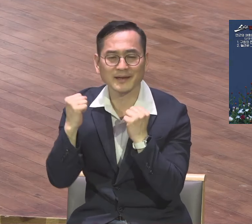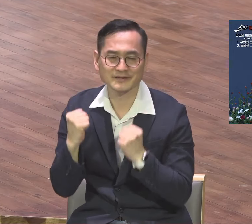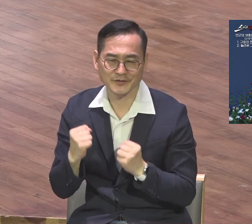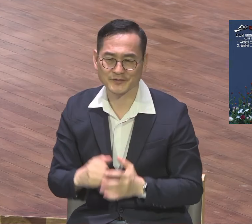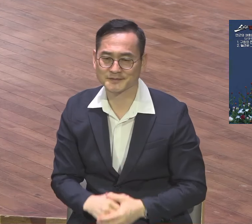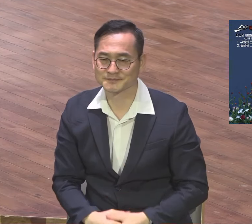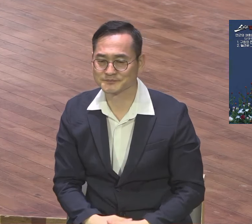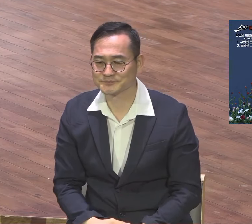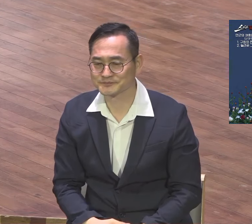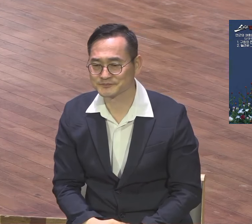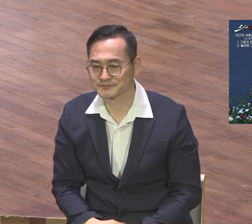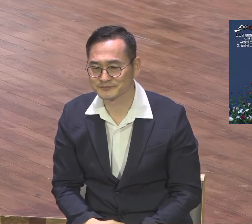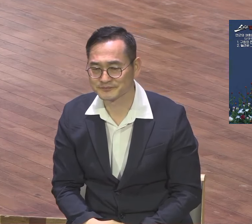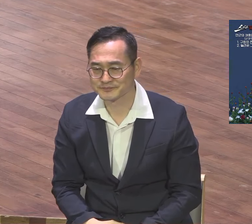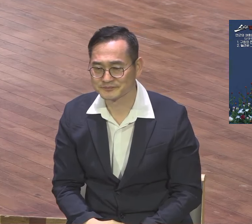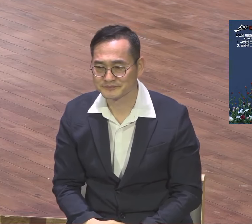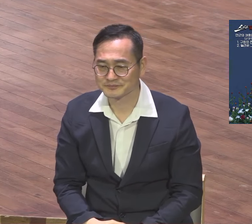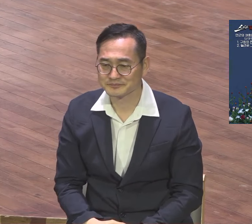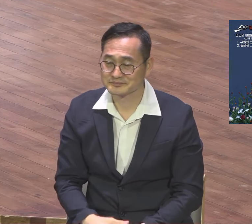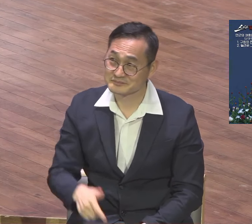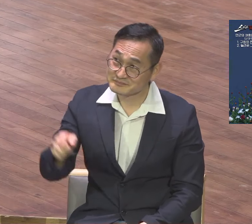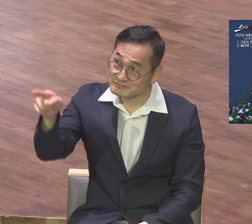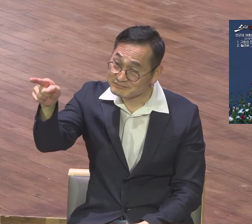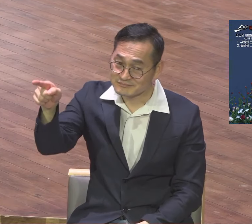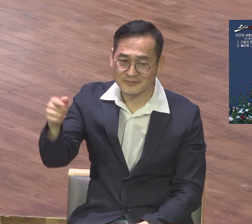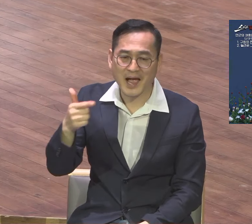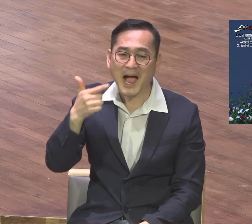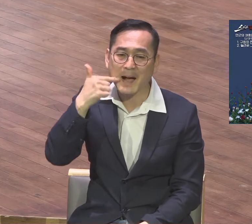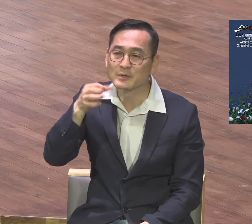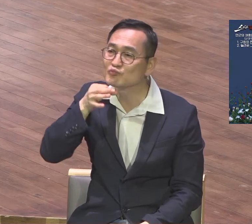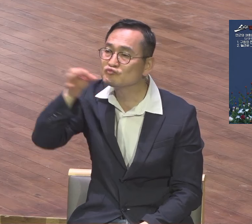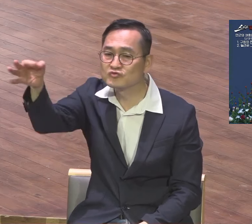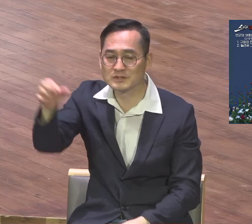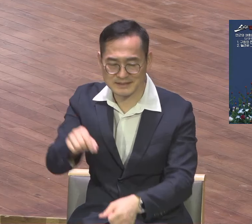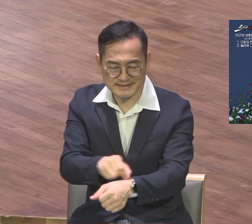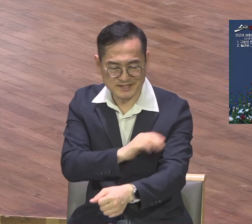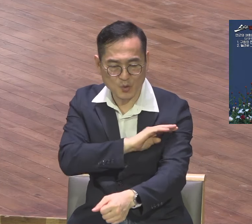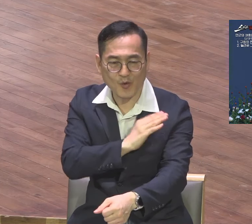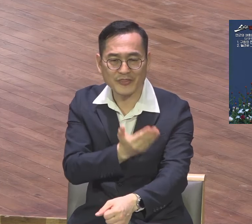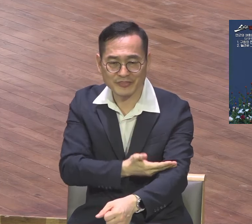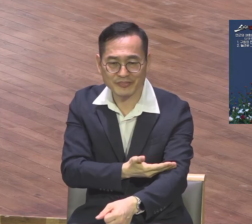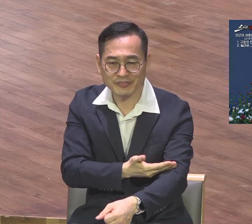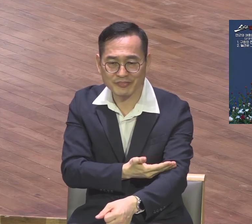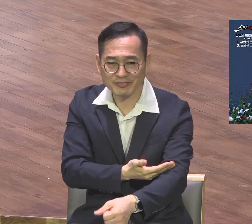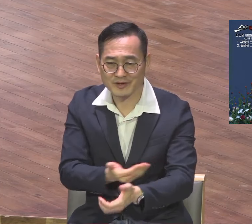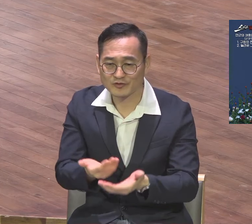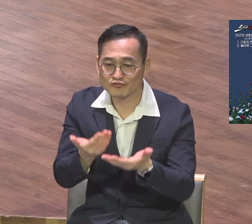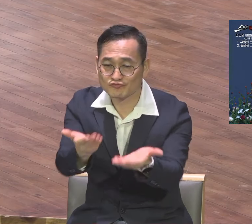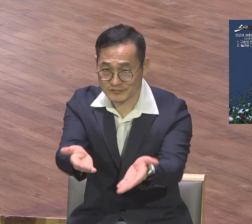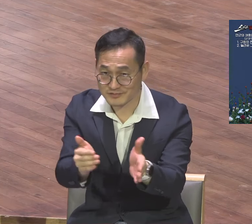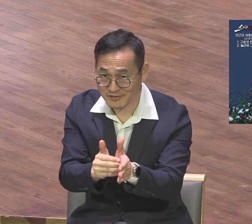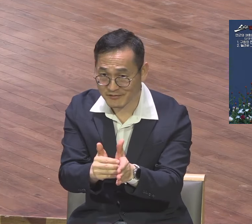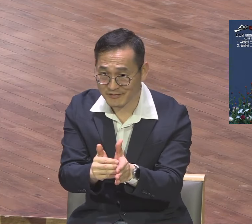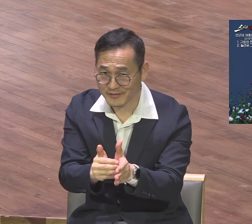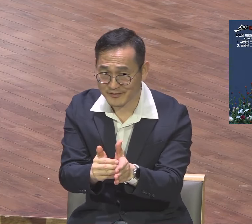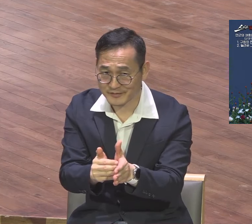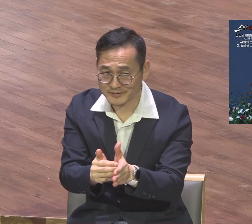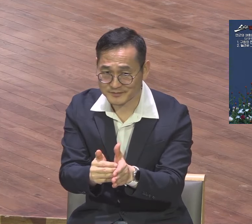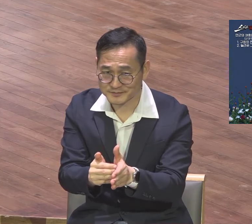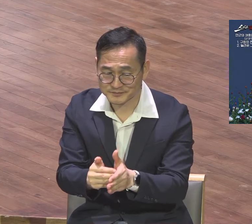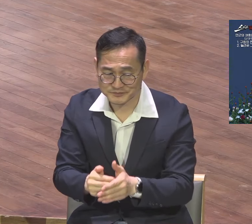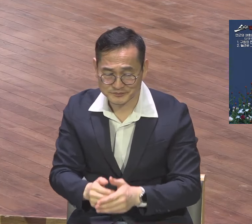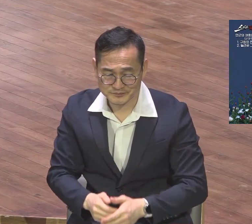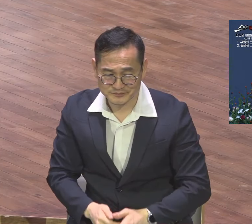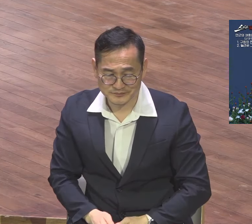이 하나님을 아버지라 부르는 특권을 저와 여러분 가지고 있어요. 하나님께로부터 난